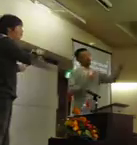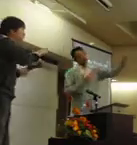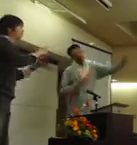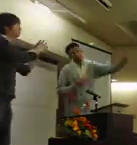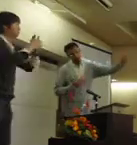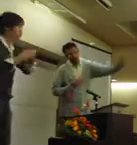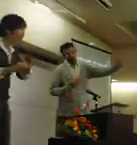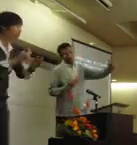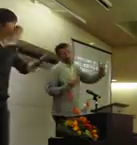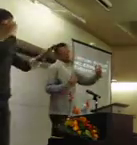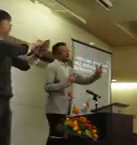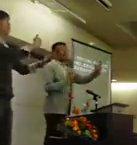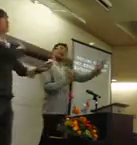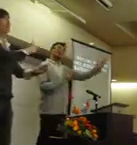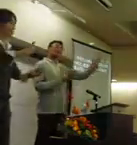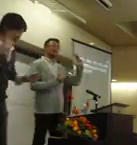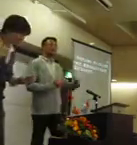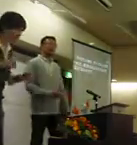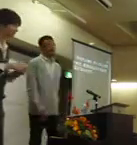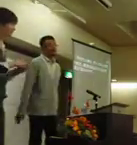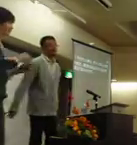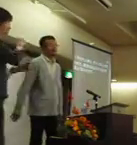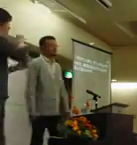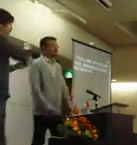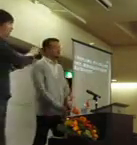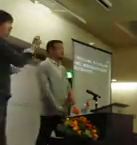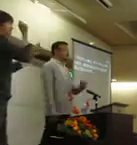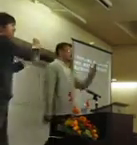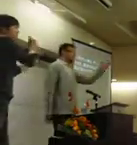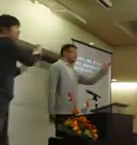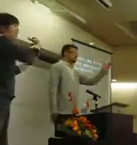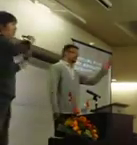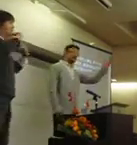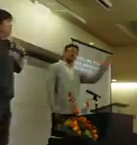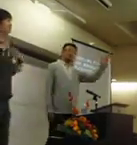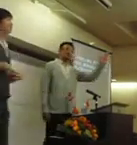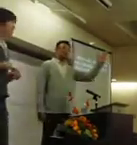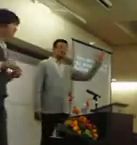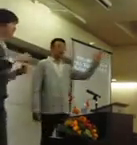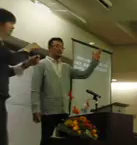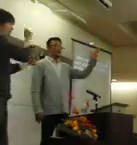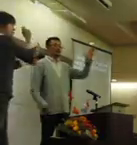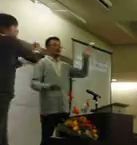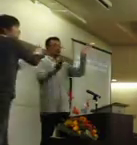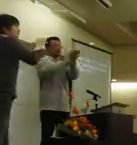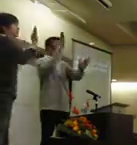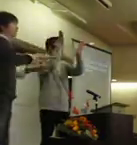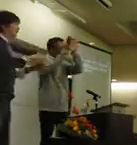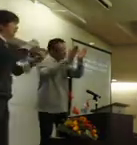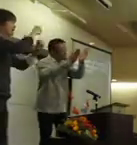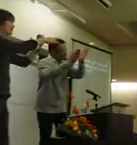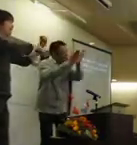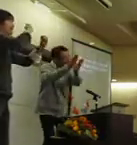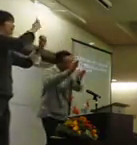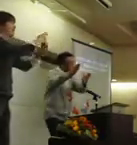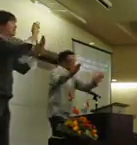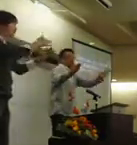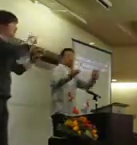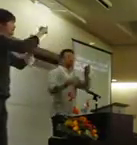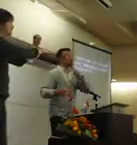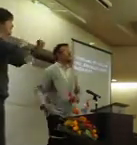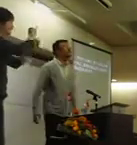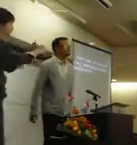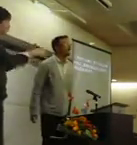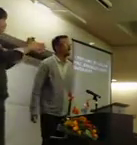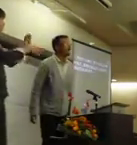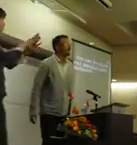その牧師はね、僕3年間耐えたんですよ。その牧師今何やってるかって言ったら、その悪口を書くグループから、